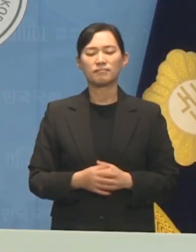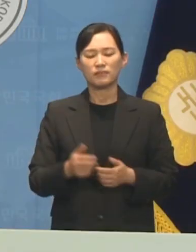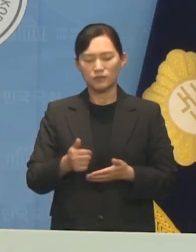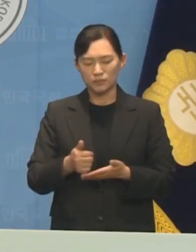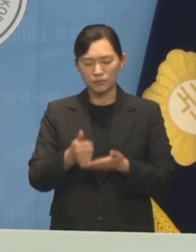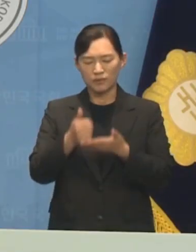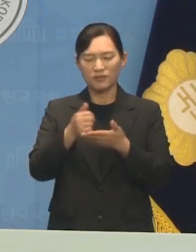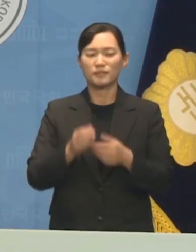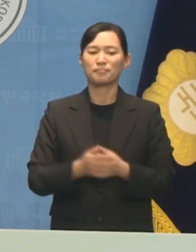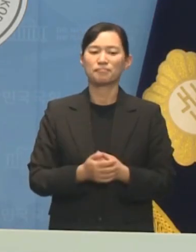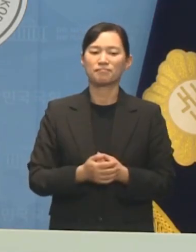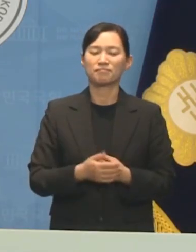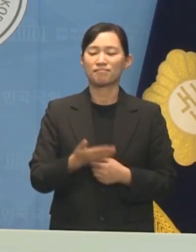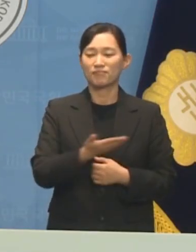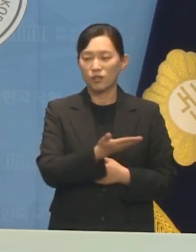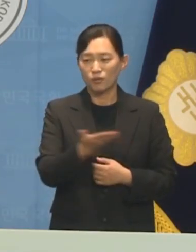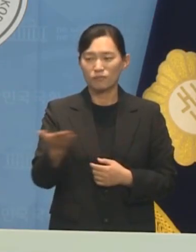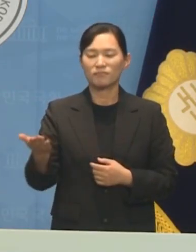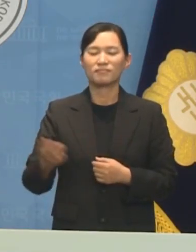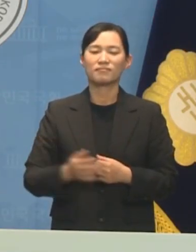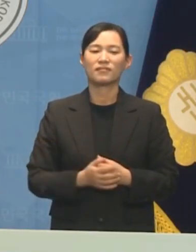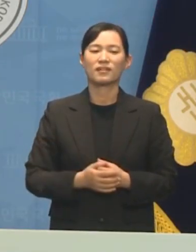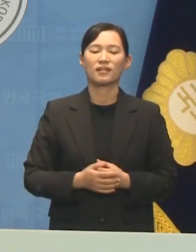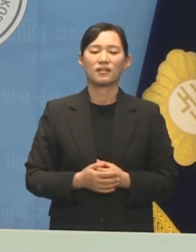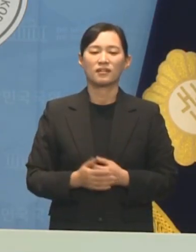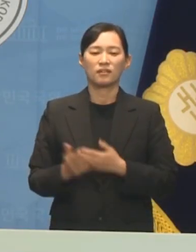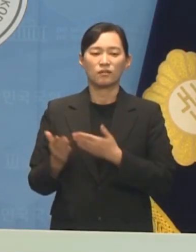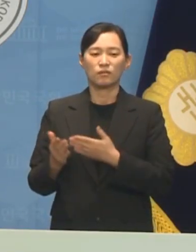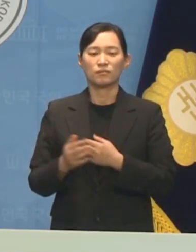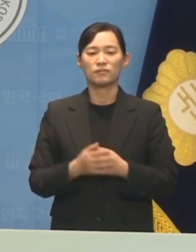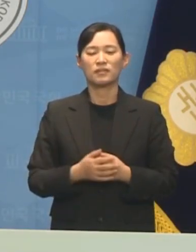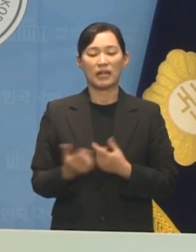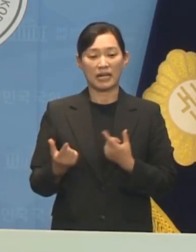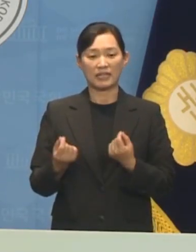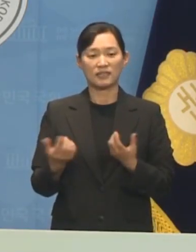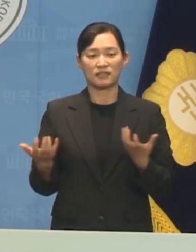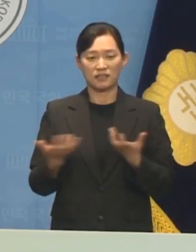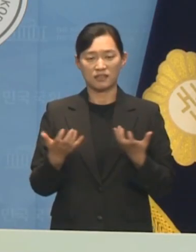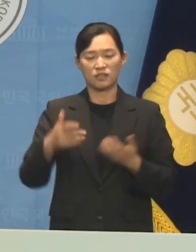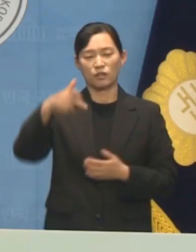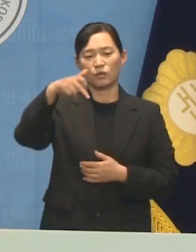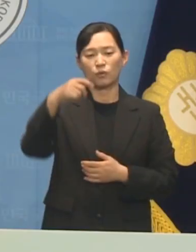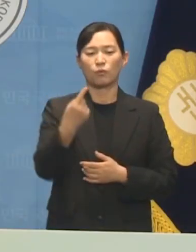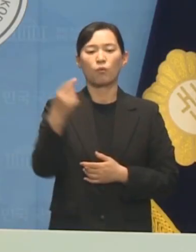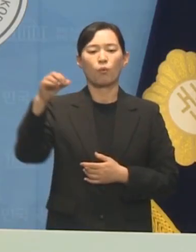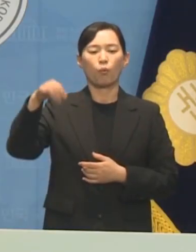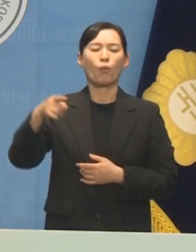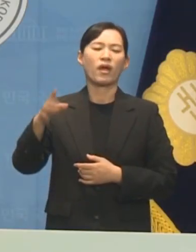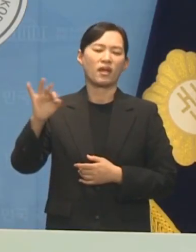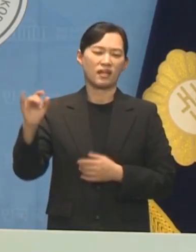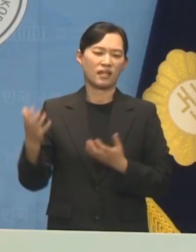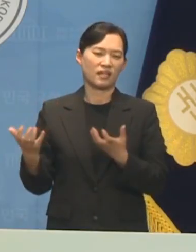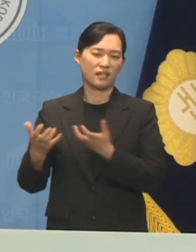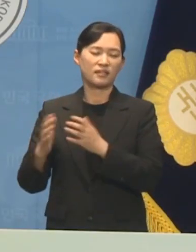존경하는 언론인 여러분, 저는 동종업계의 코웨이 지부장입니다.